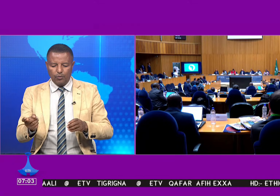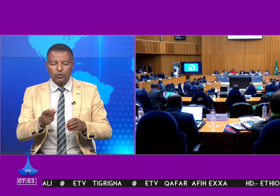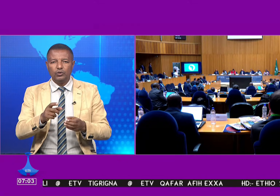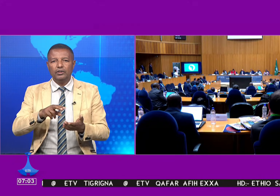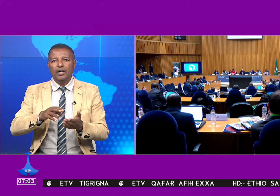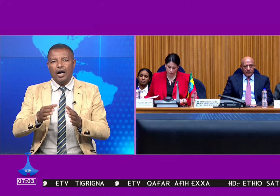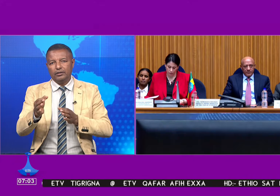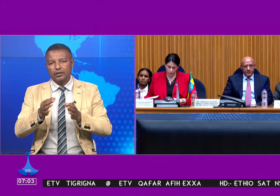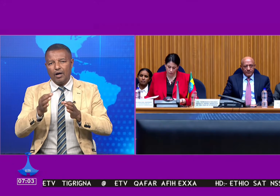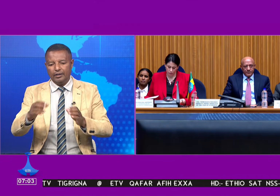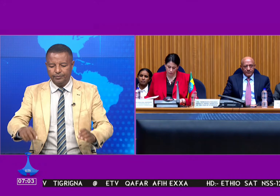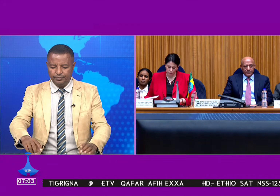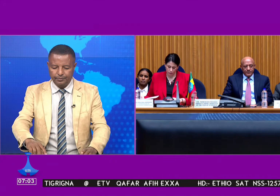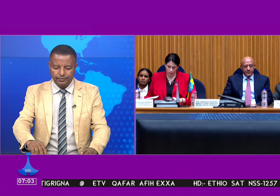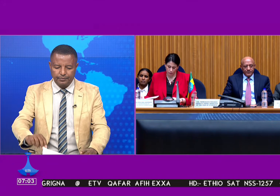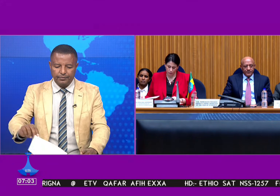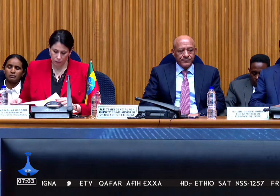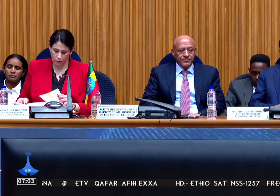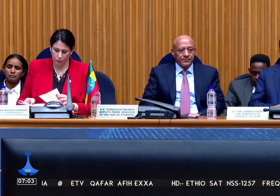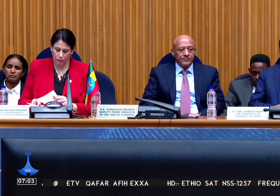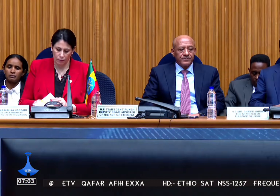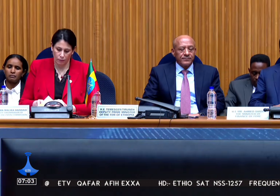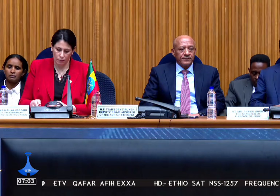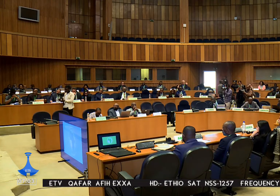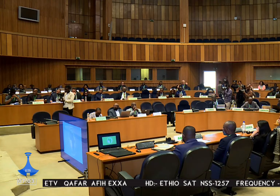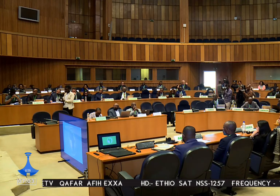የሚገባ መሆኑን አንስተዋል።